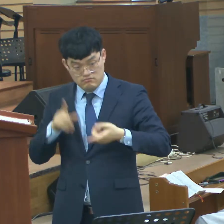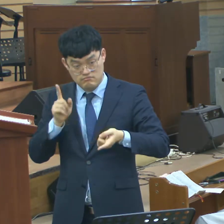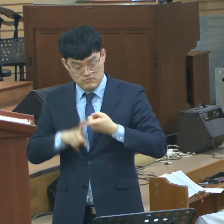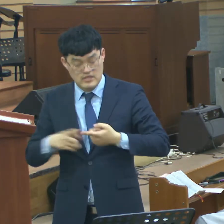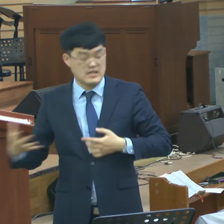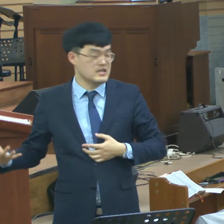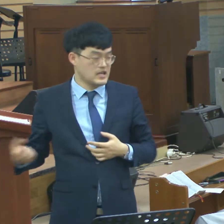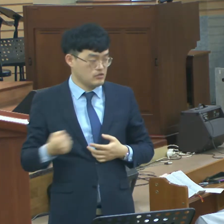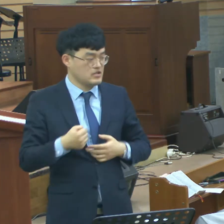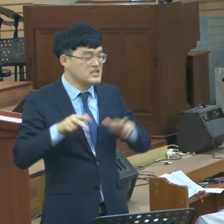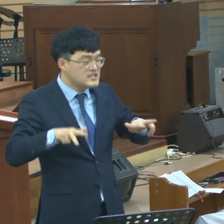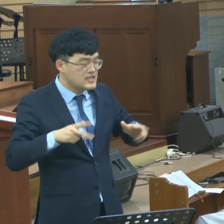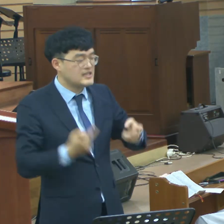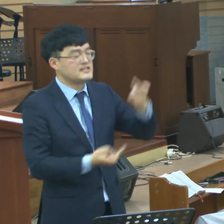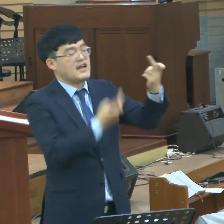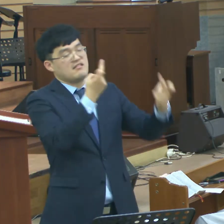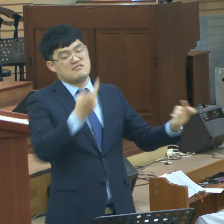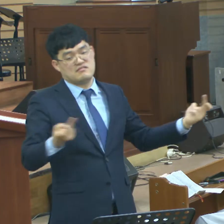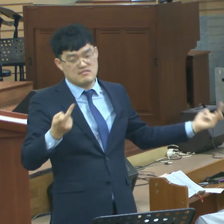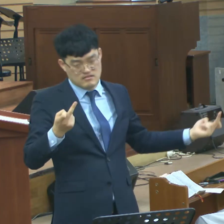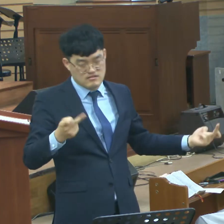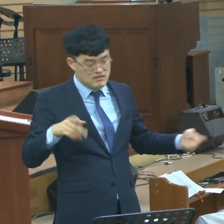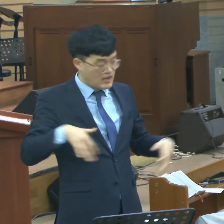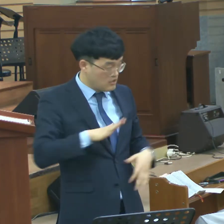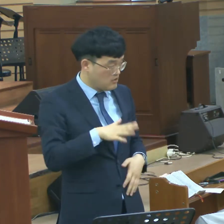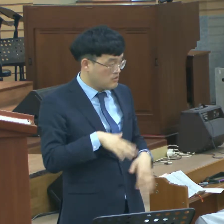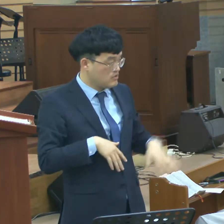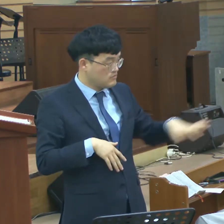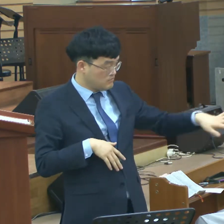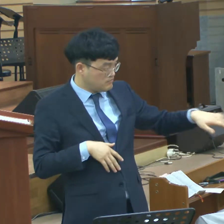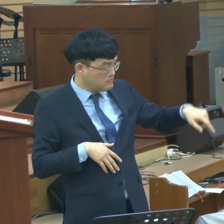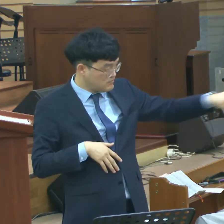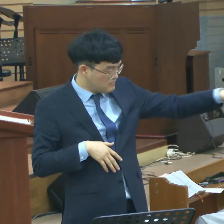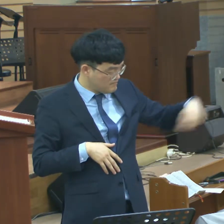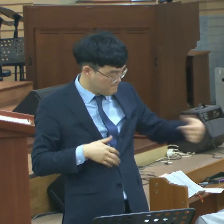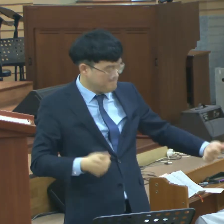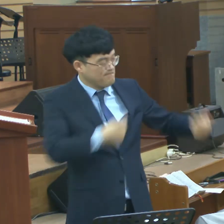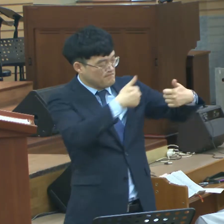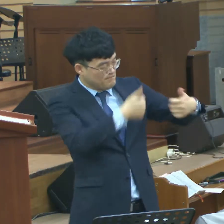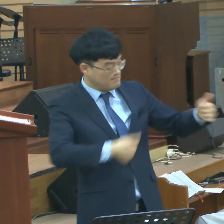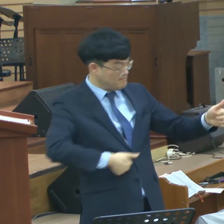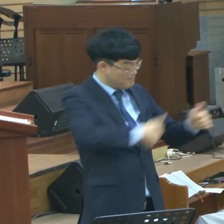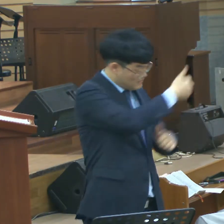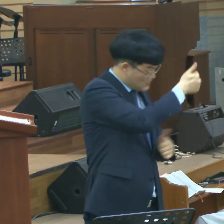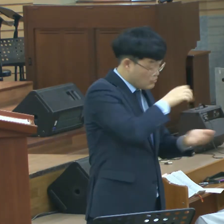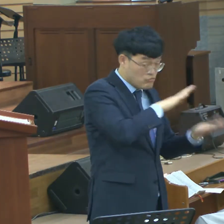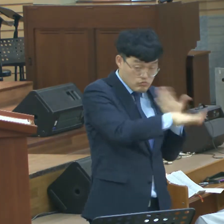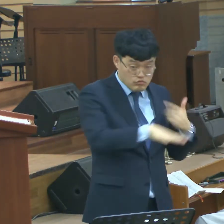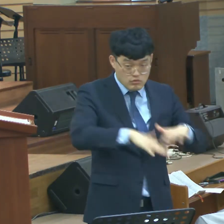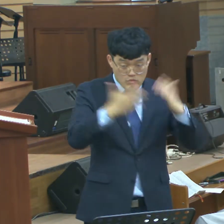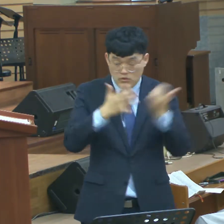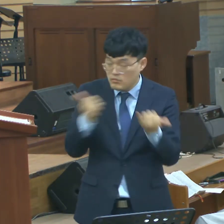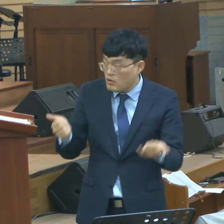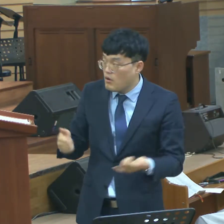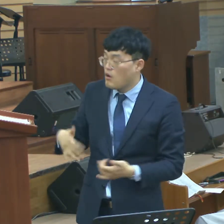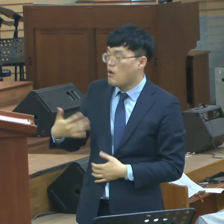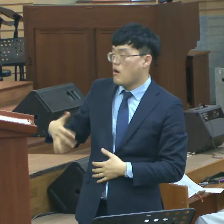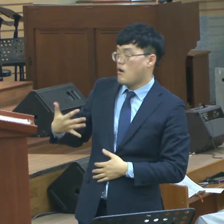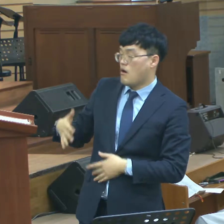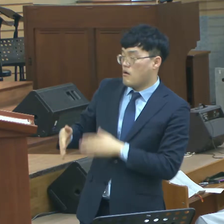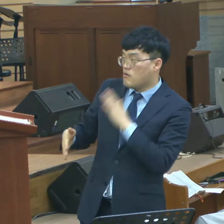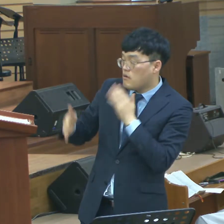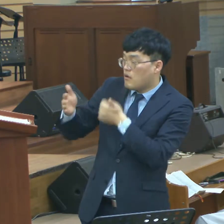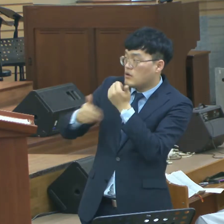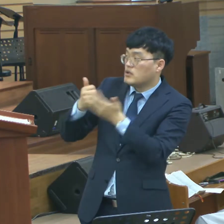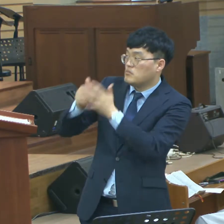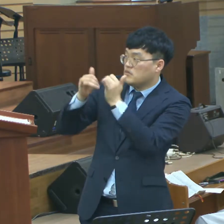갈멜산으로 옮겨갔어. 와, 하나님의 종이다. 하나님의 사람이다. 모든 사람이 인정할 뿐만 아니라